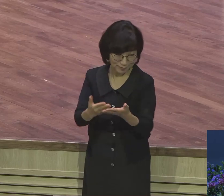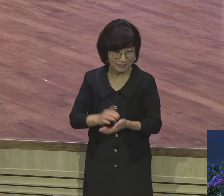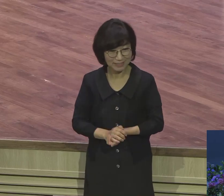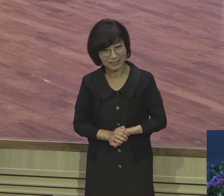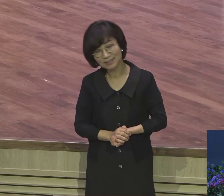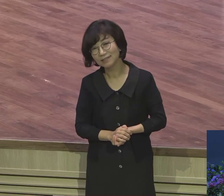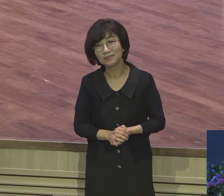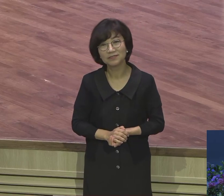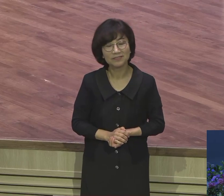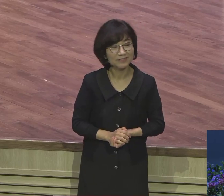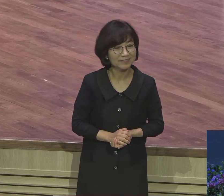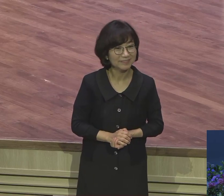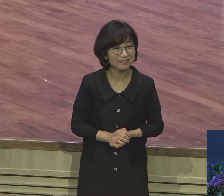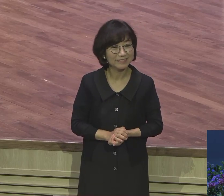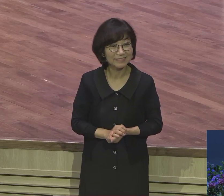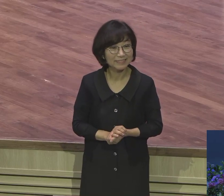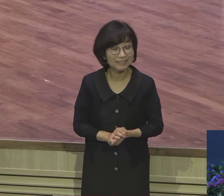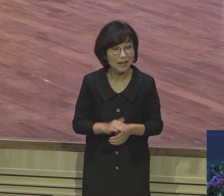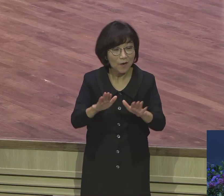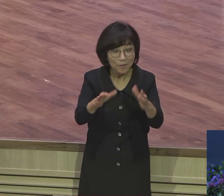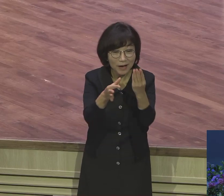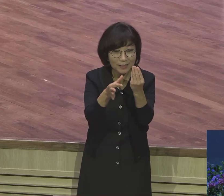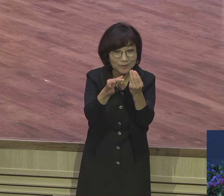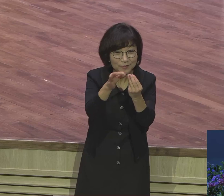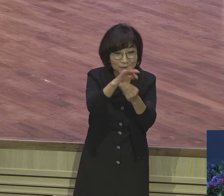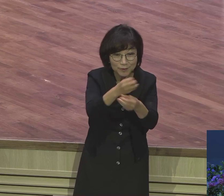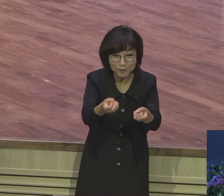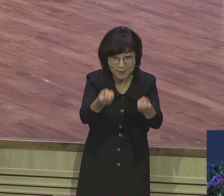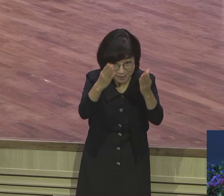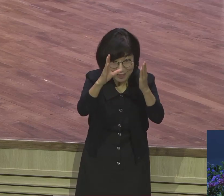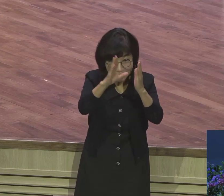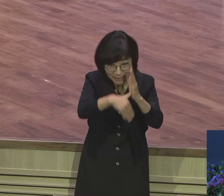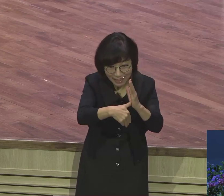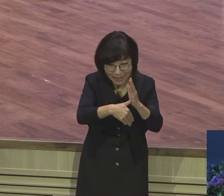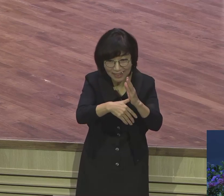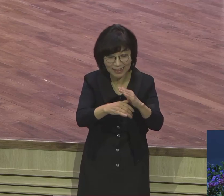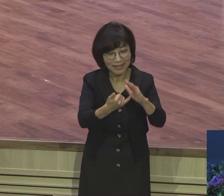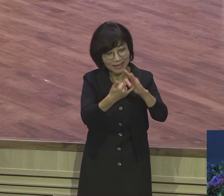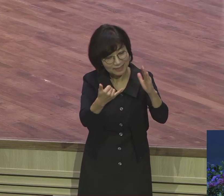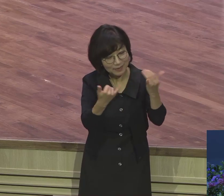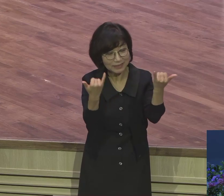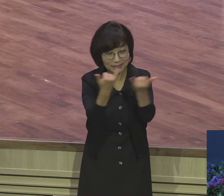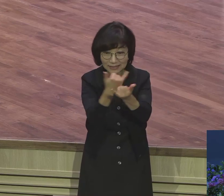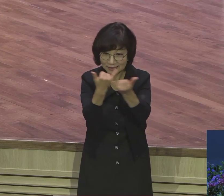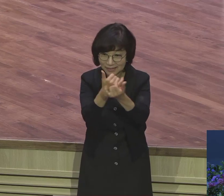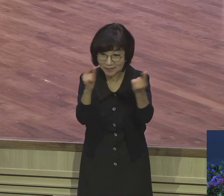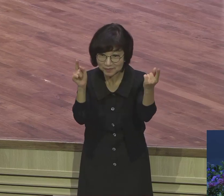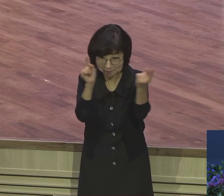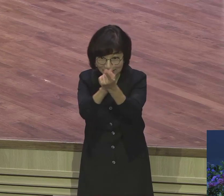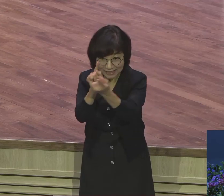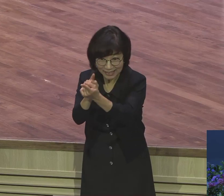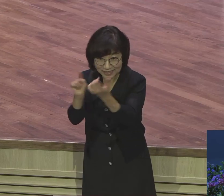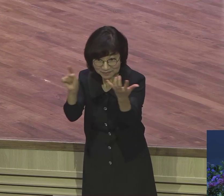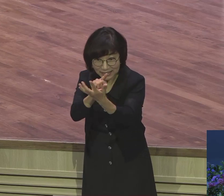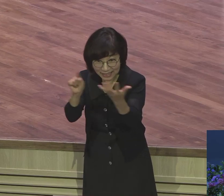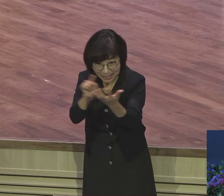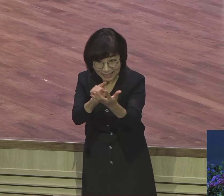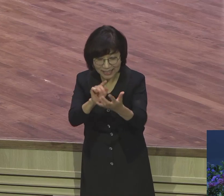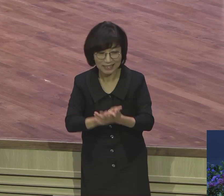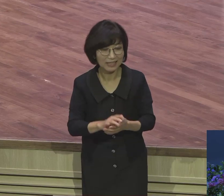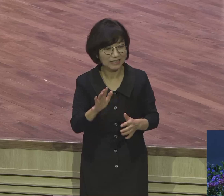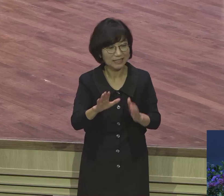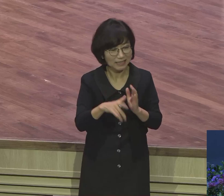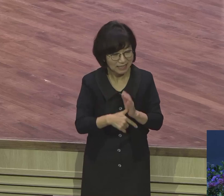여러분 이번 춘속 주간에 가족들을 많이 만나게 될 텐데 생명